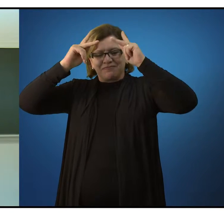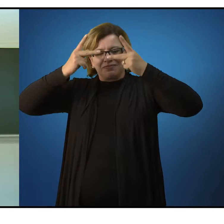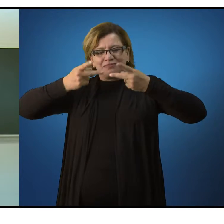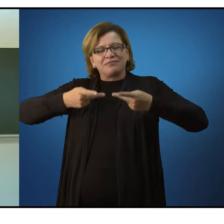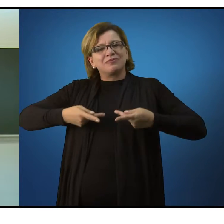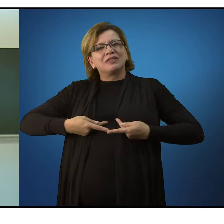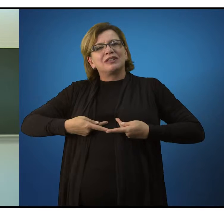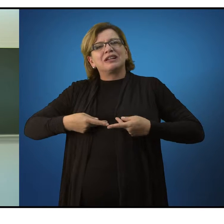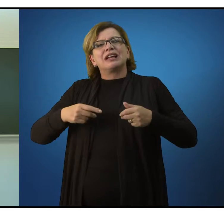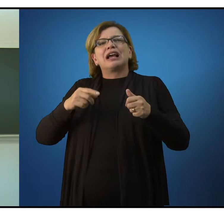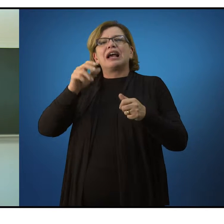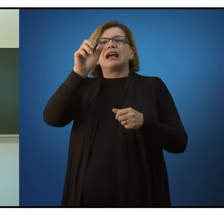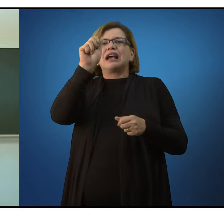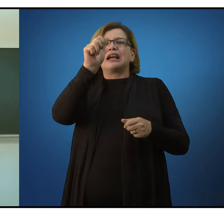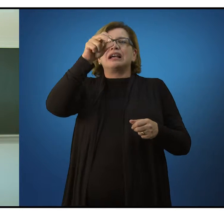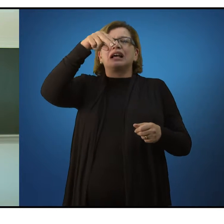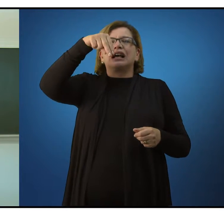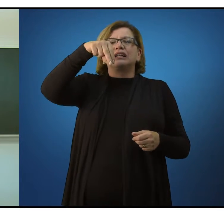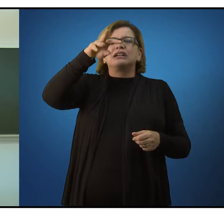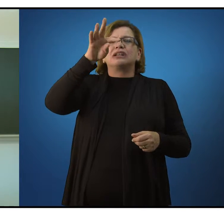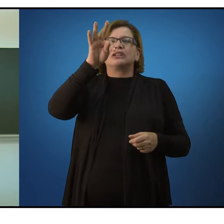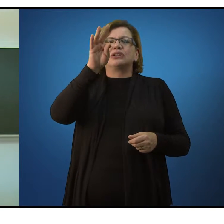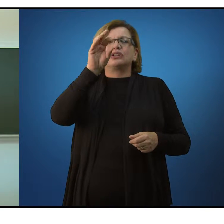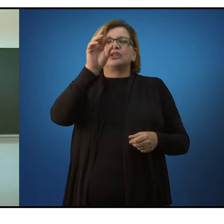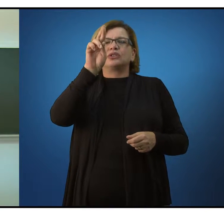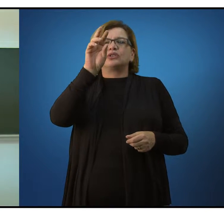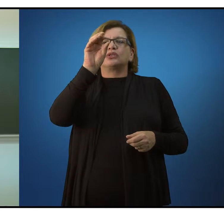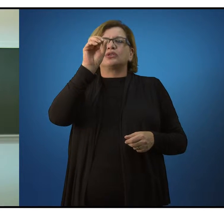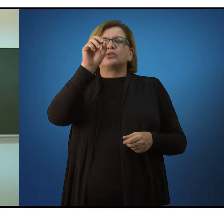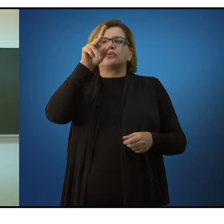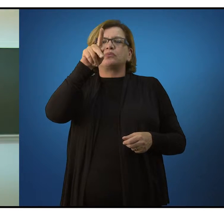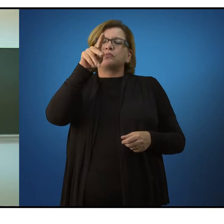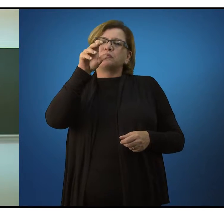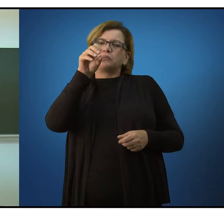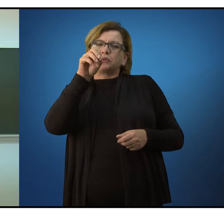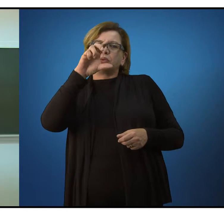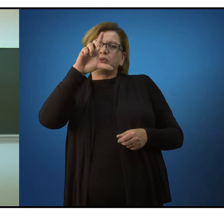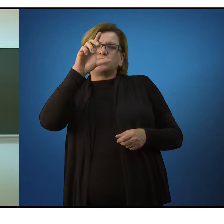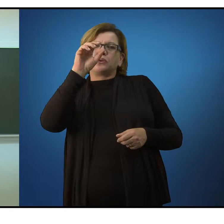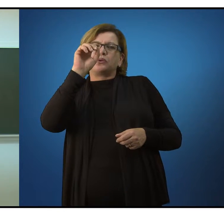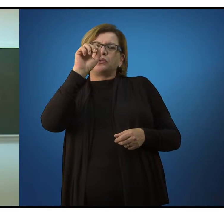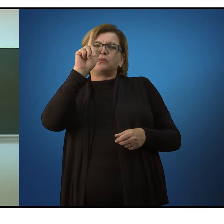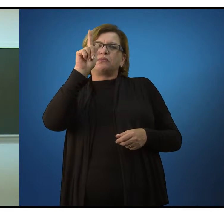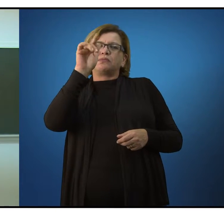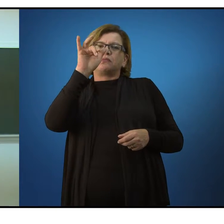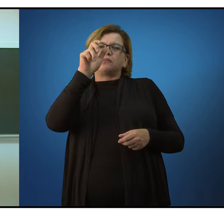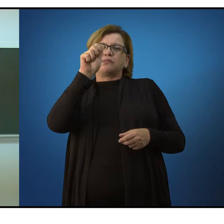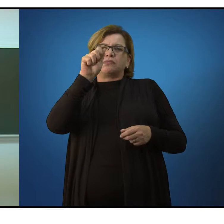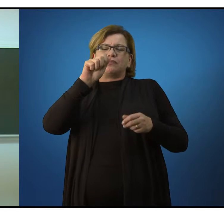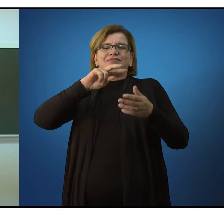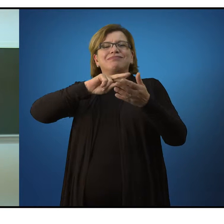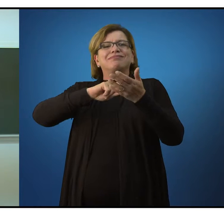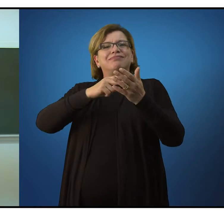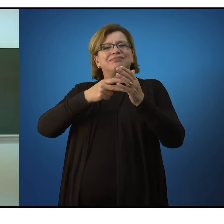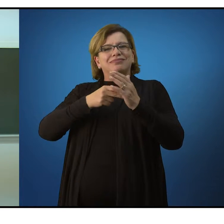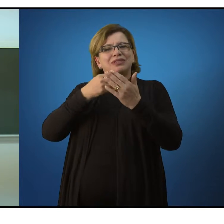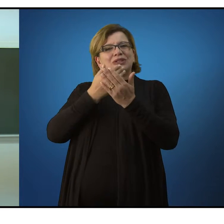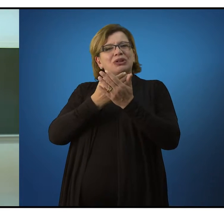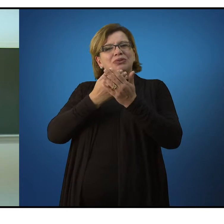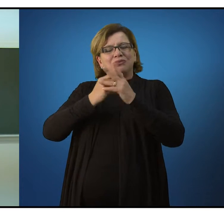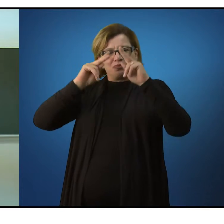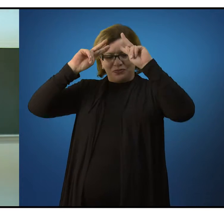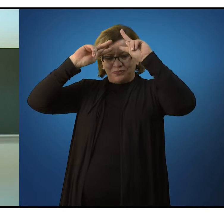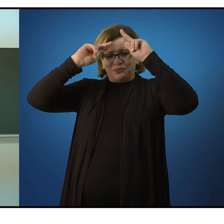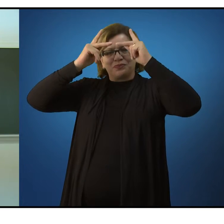Antropo, homem, logia, estudo racional do homem. Então, na filosofia antiga, nós temos dois